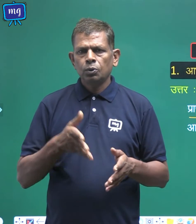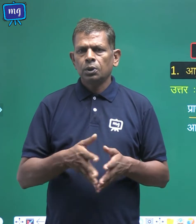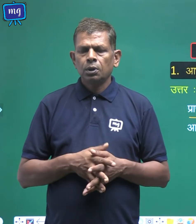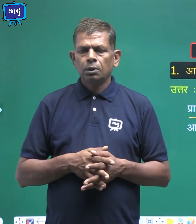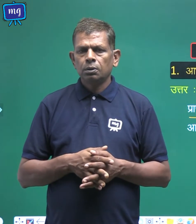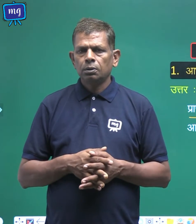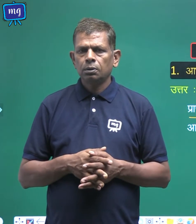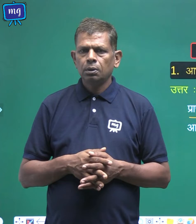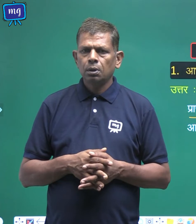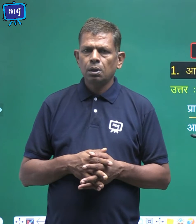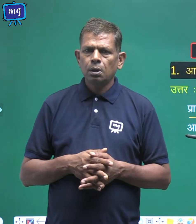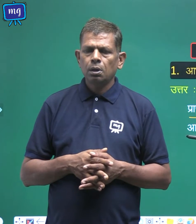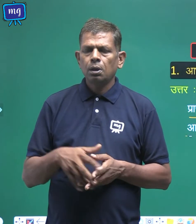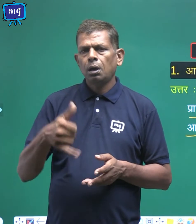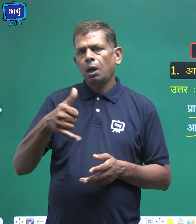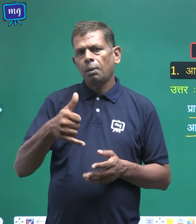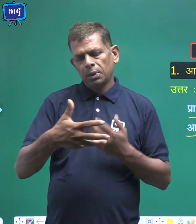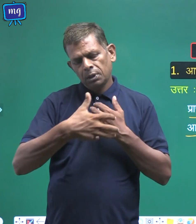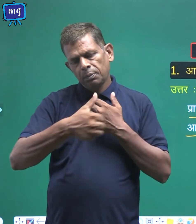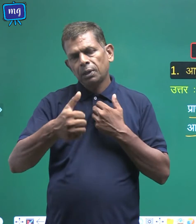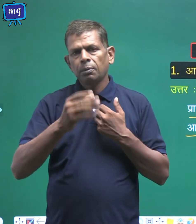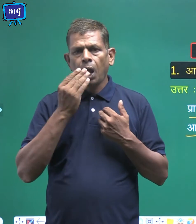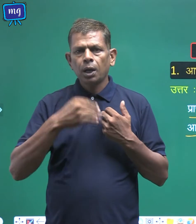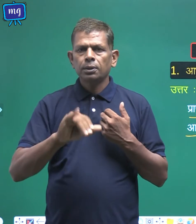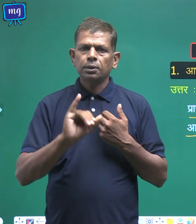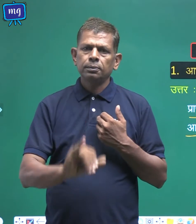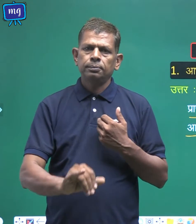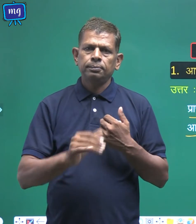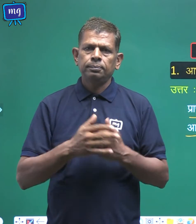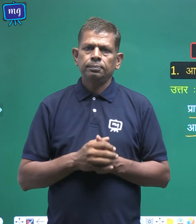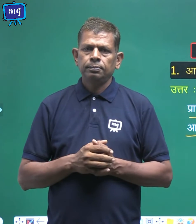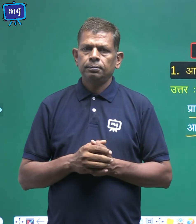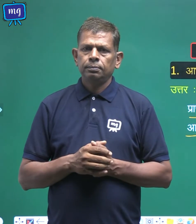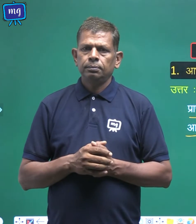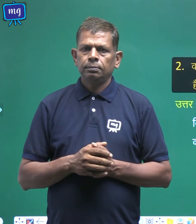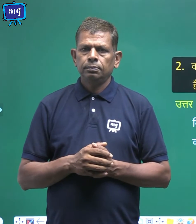उसे आभासी प्रतिबिंब कहते हैं।